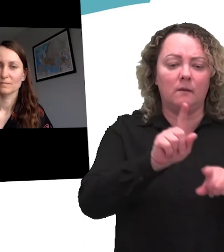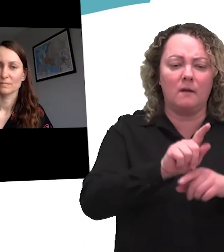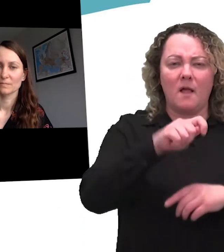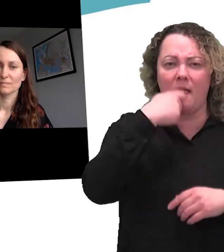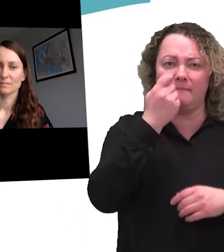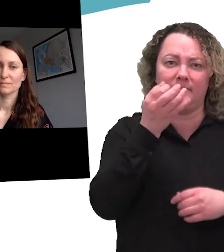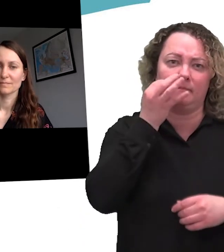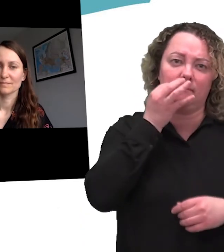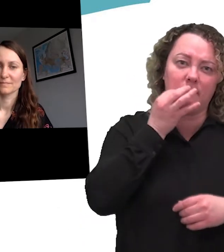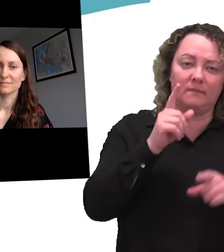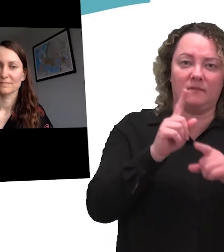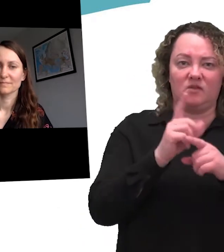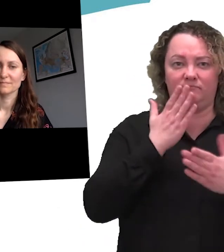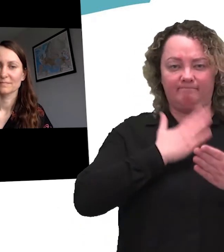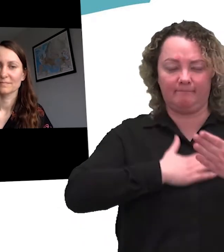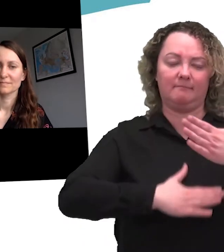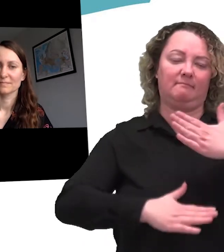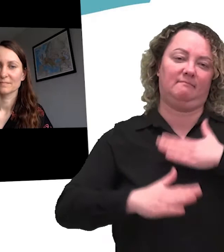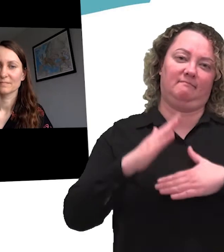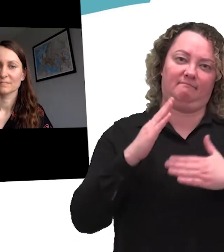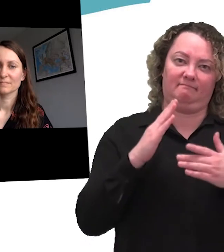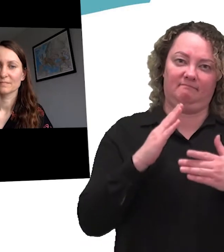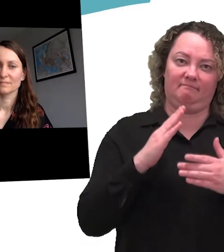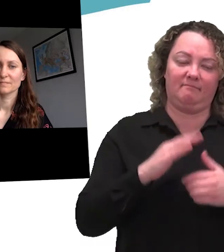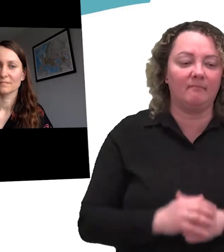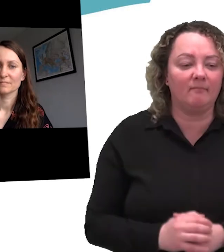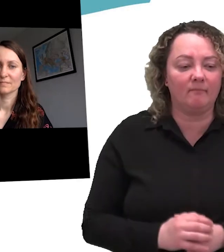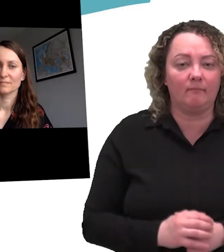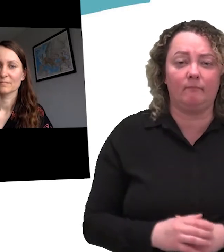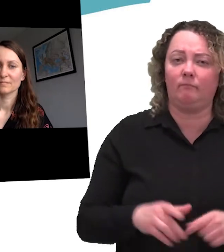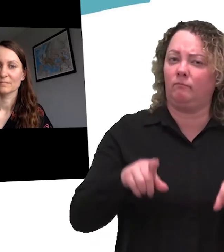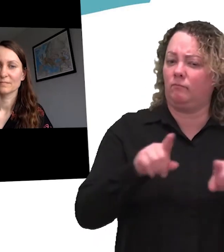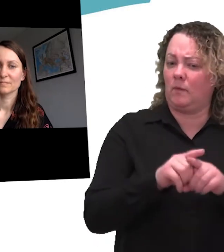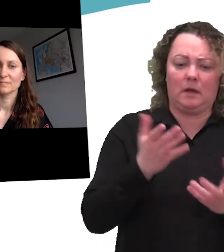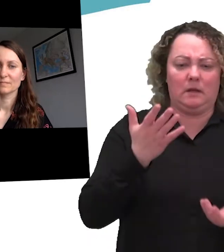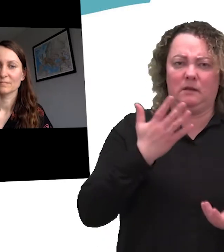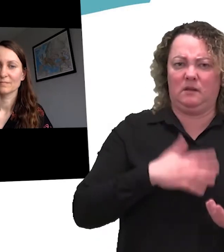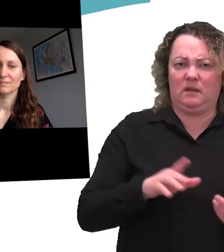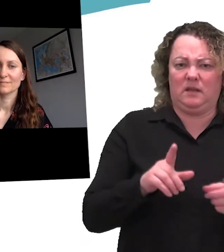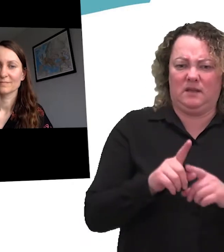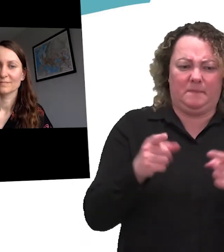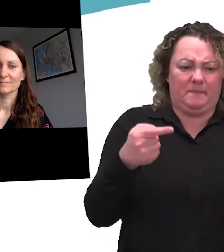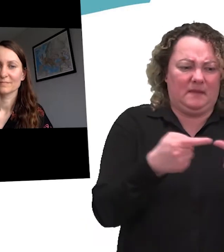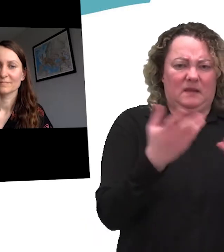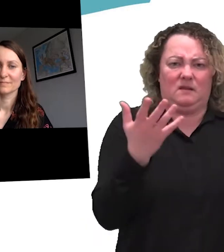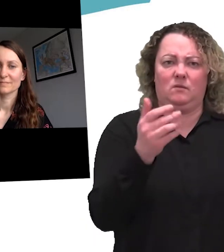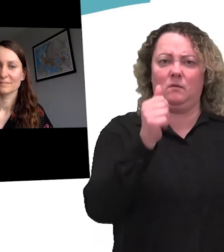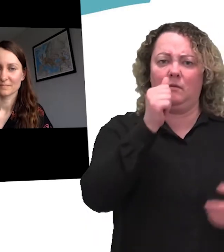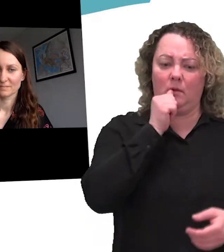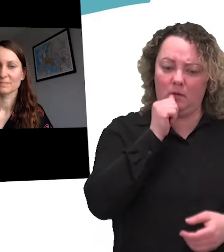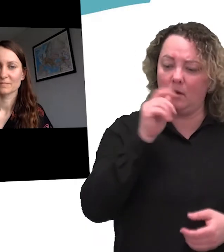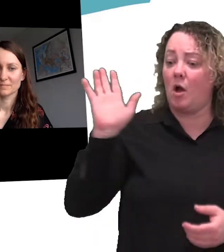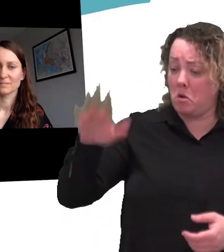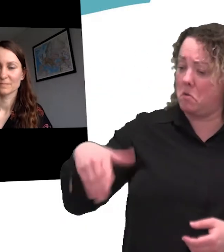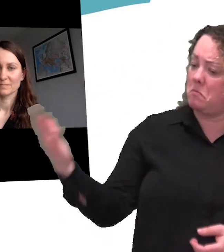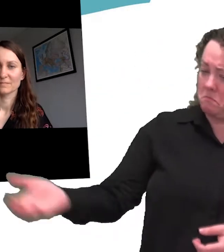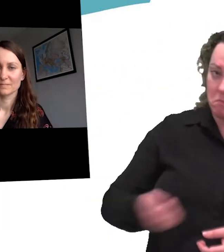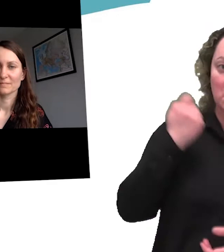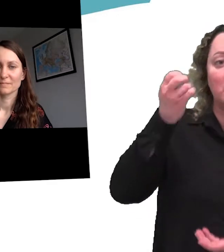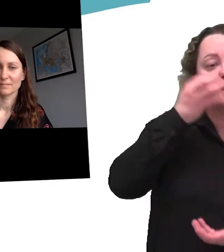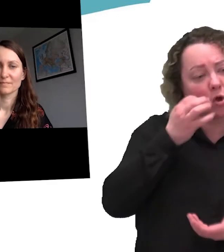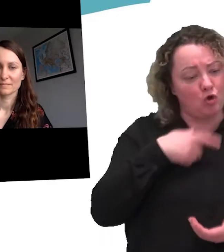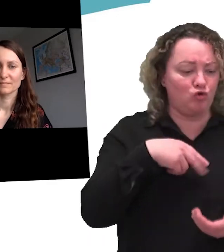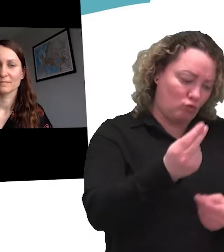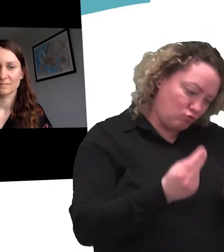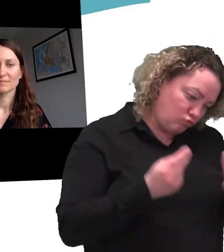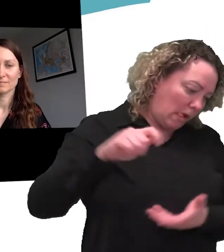yra netinka, kad aš desertą pasiėmiau ir einu žaisti. Taip, ir tada be žaisdama